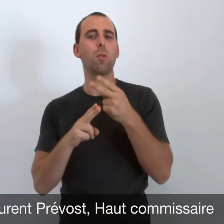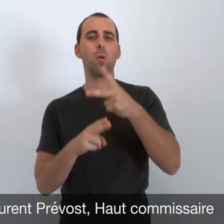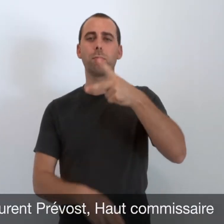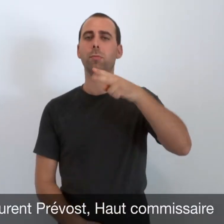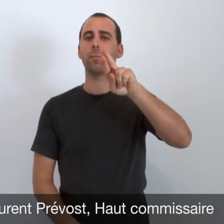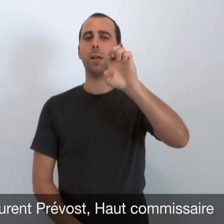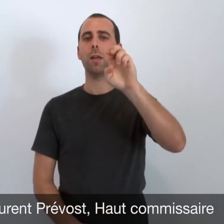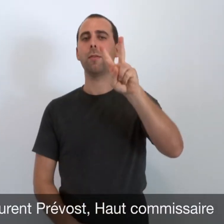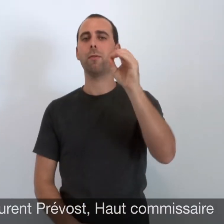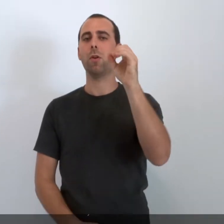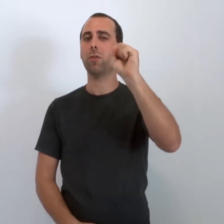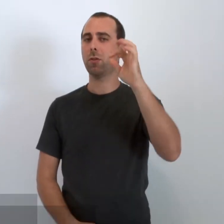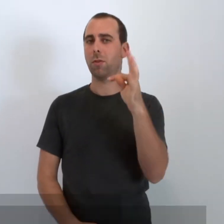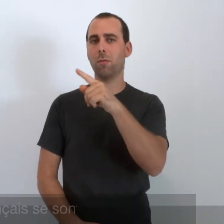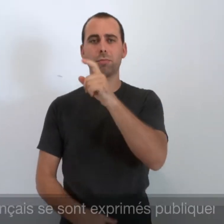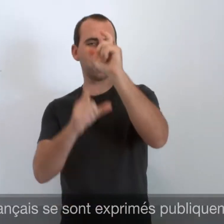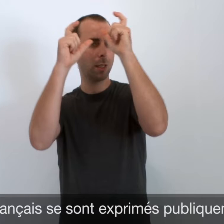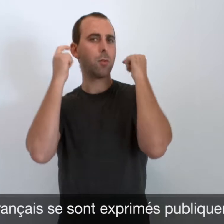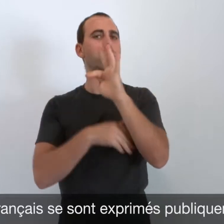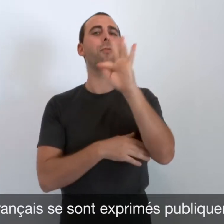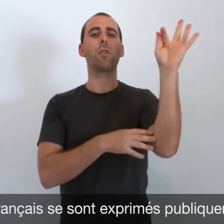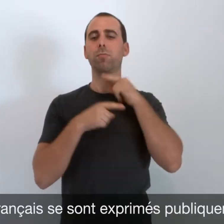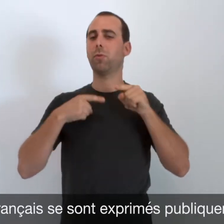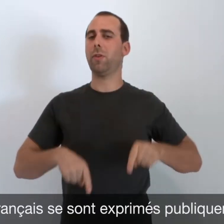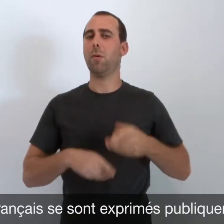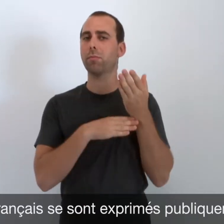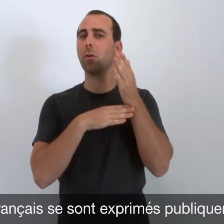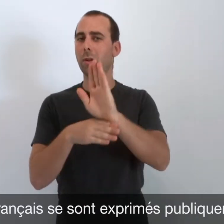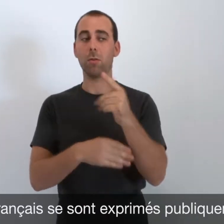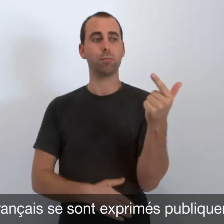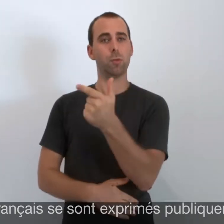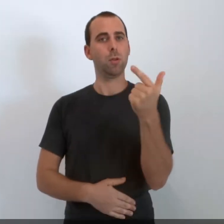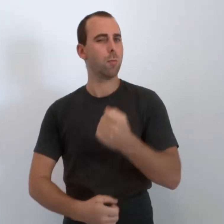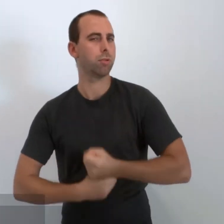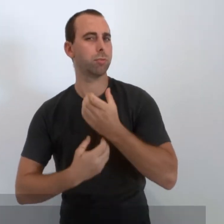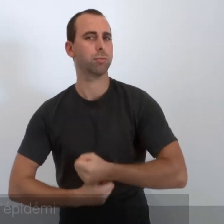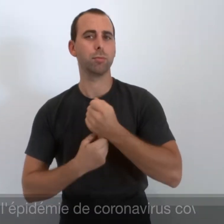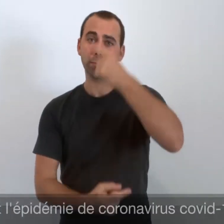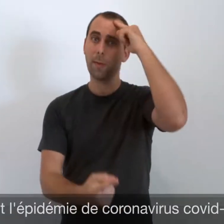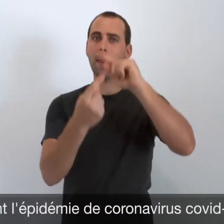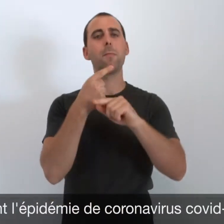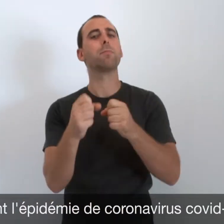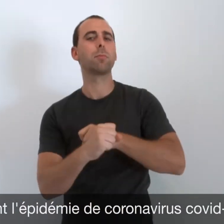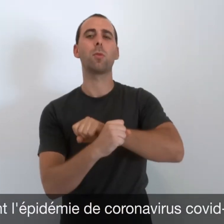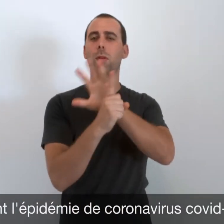français, se sont exprimés publiquement concernant l'épidémie de coronavirus